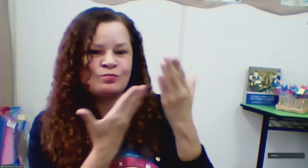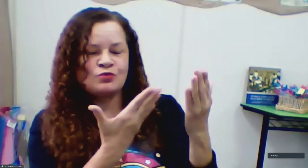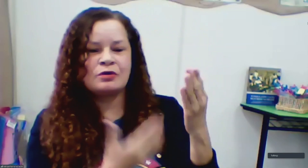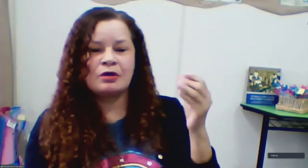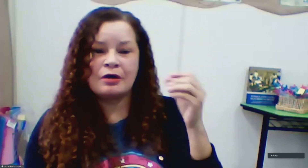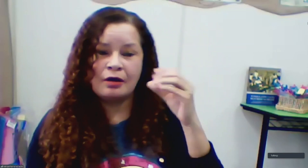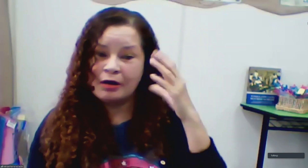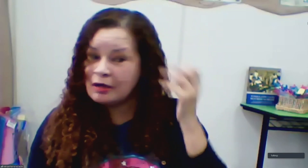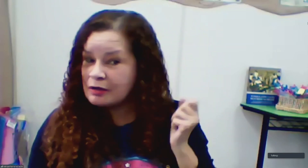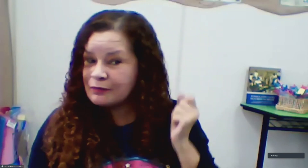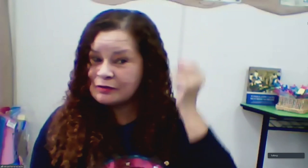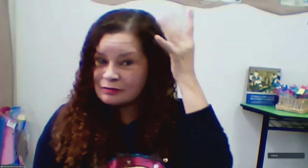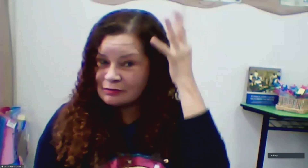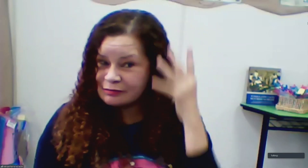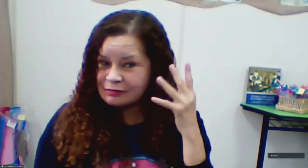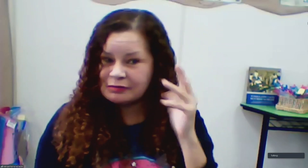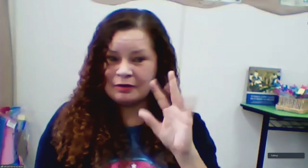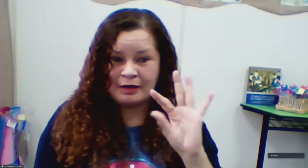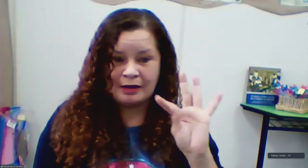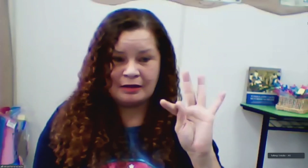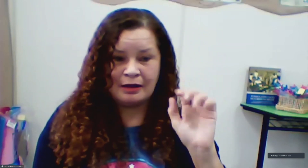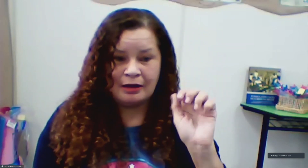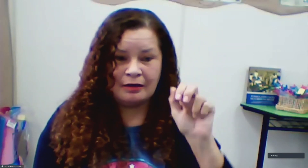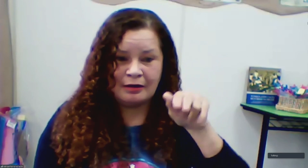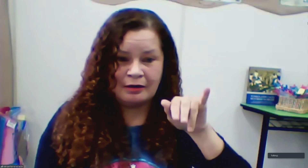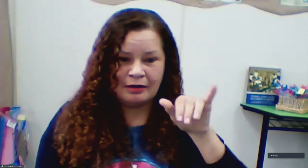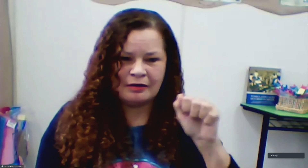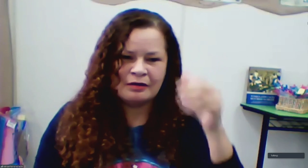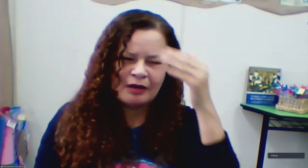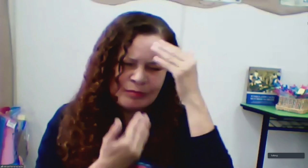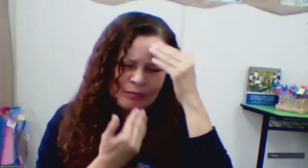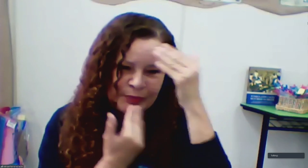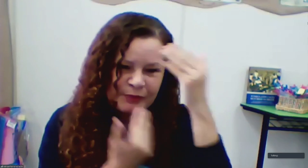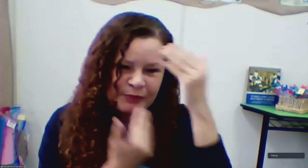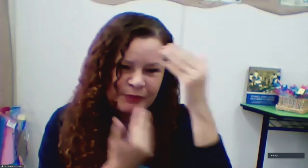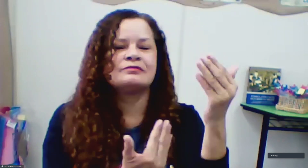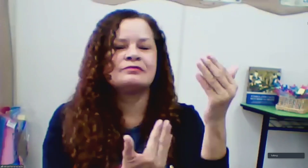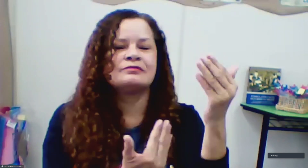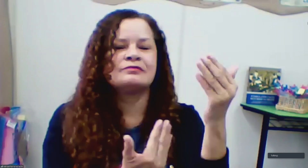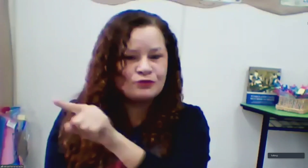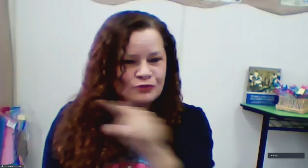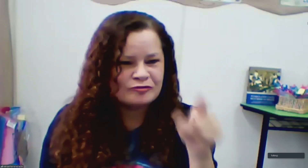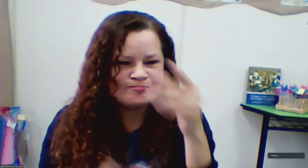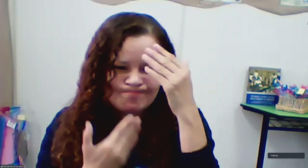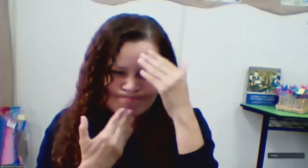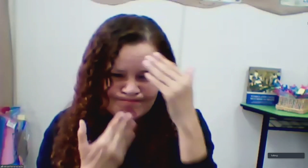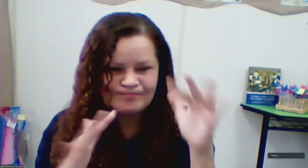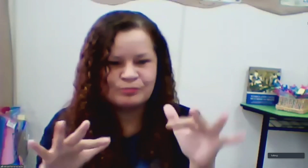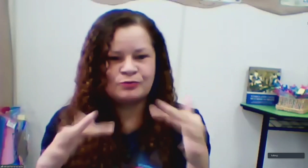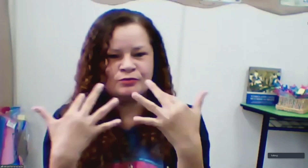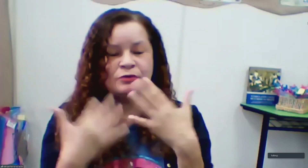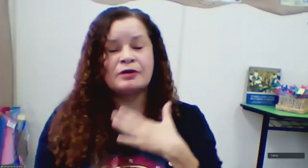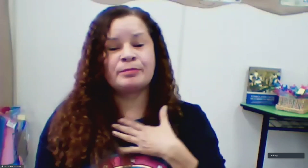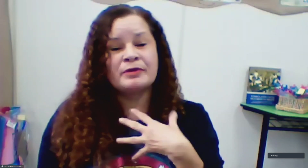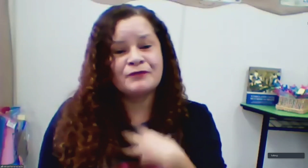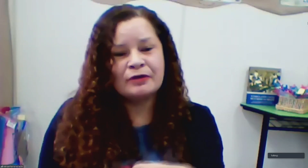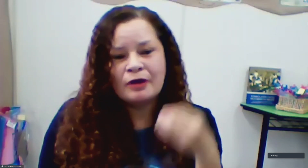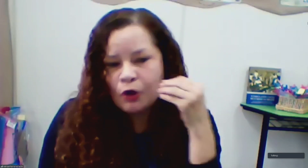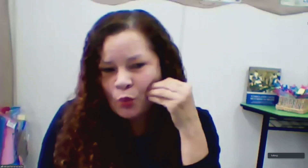obrigado. Também a Tânia, muito obrigado. Obrigado de coração. Um beijo para